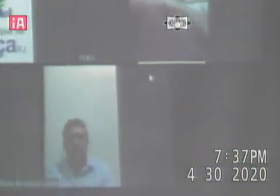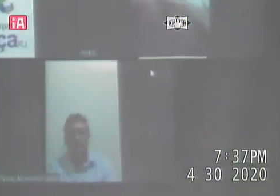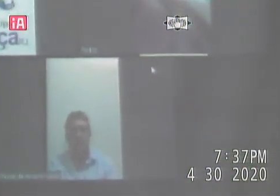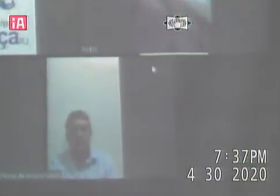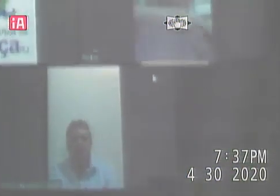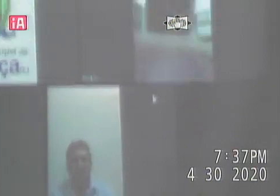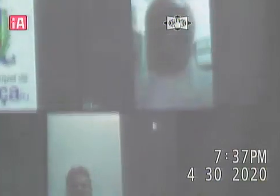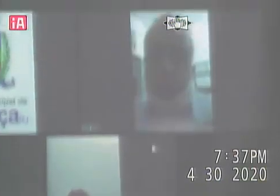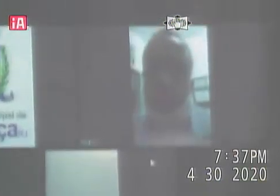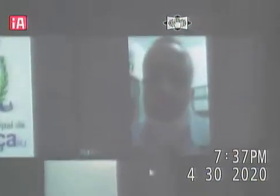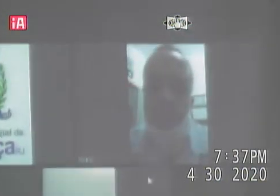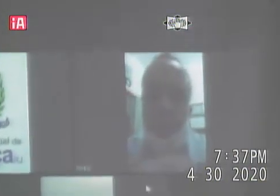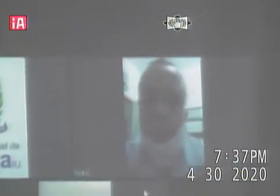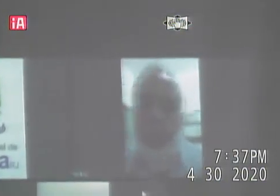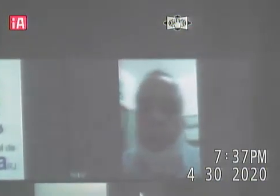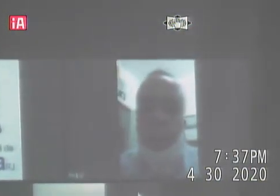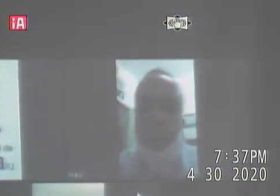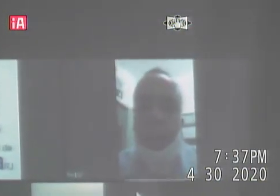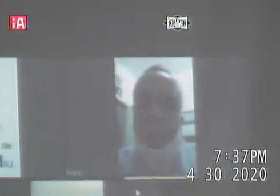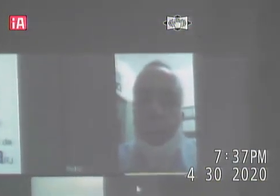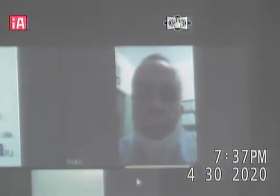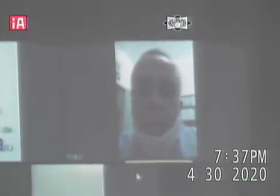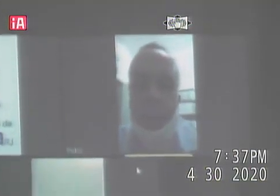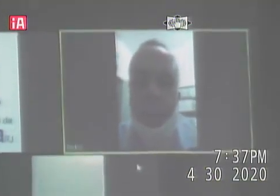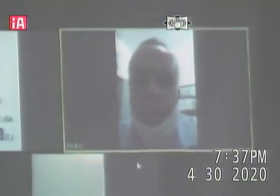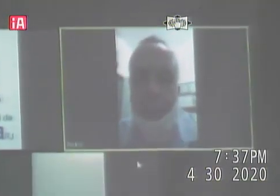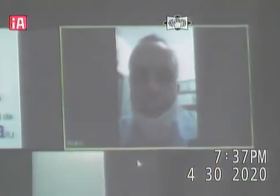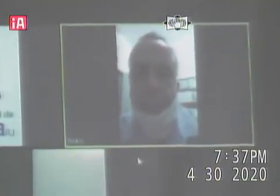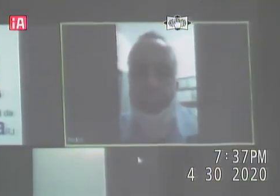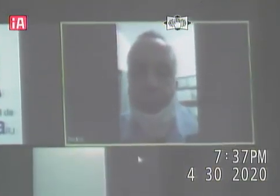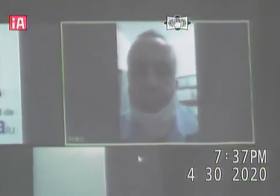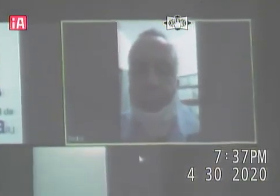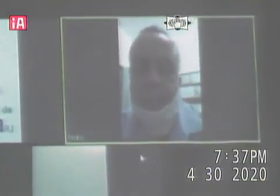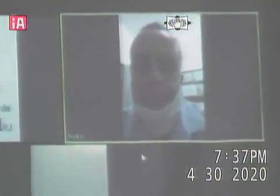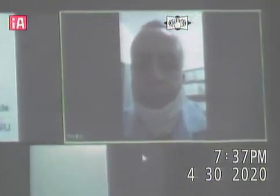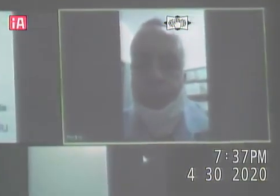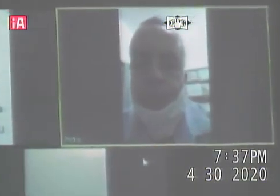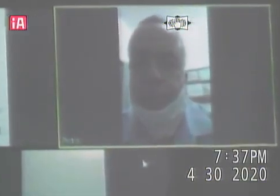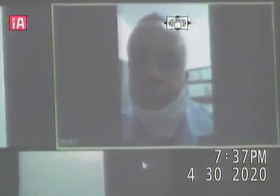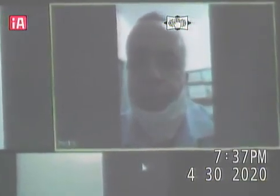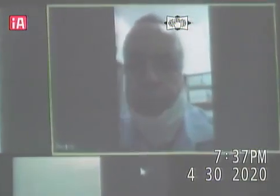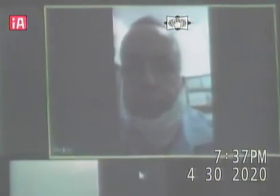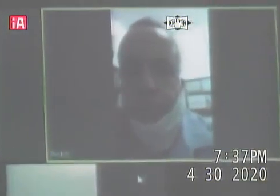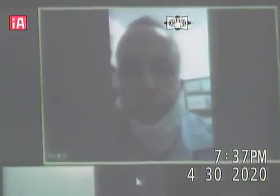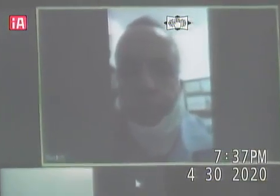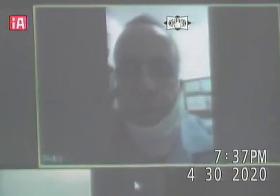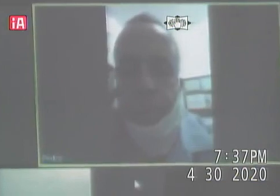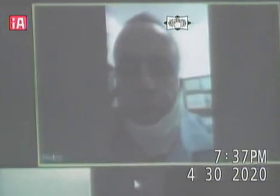Tem um delay. Tá vendo, Rafael?